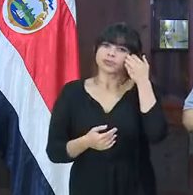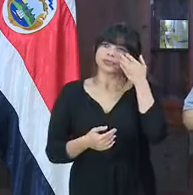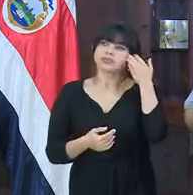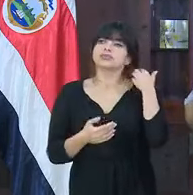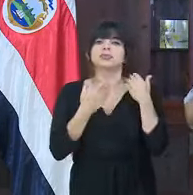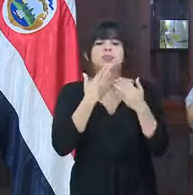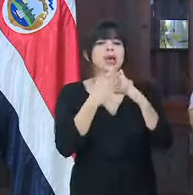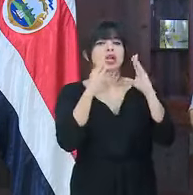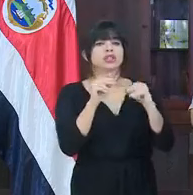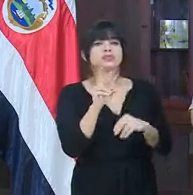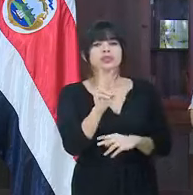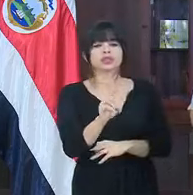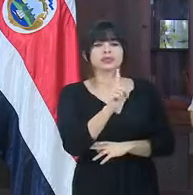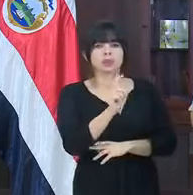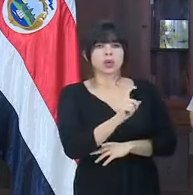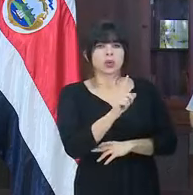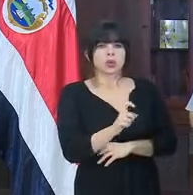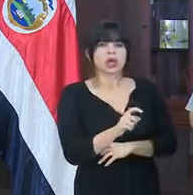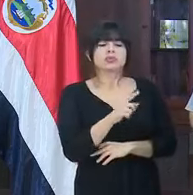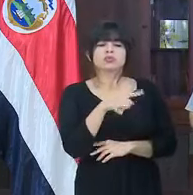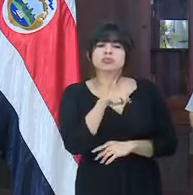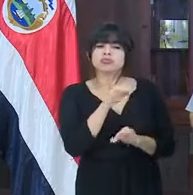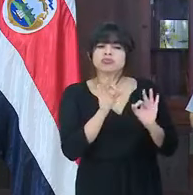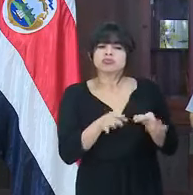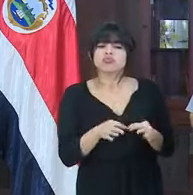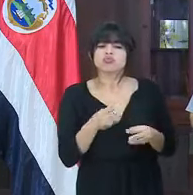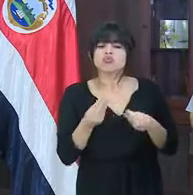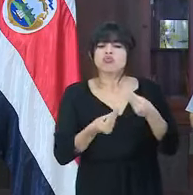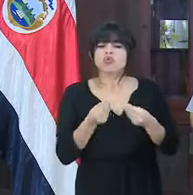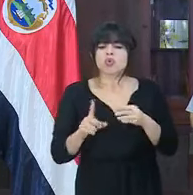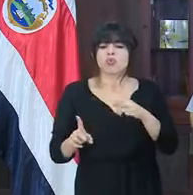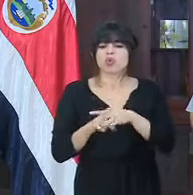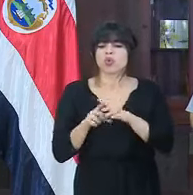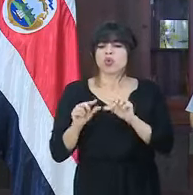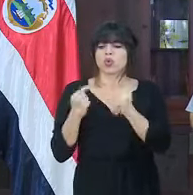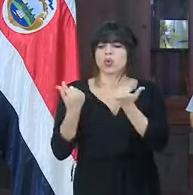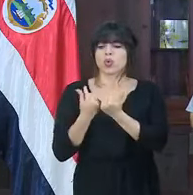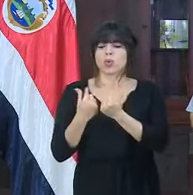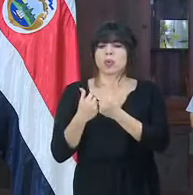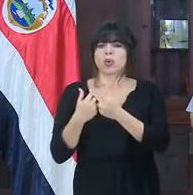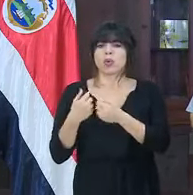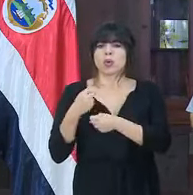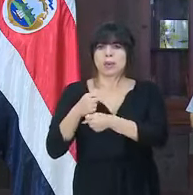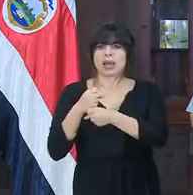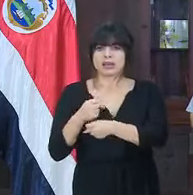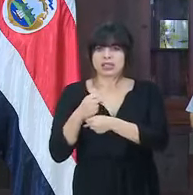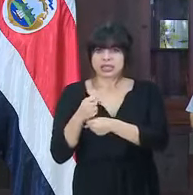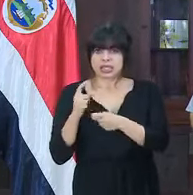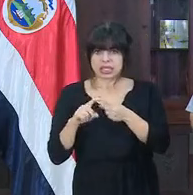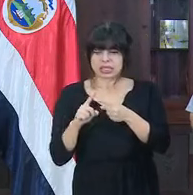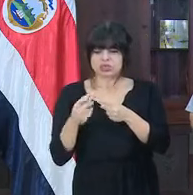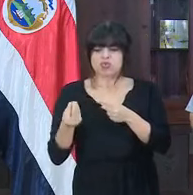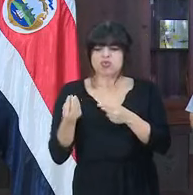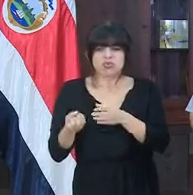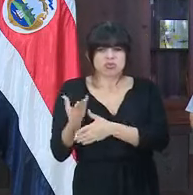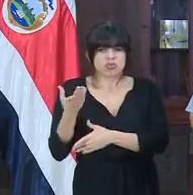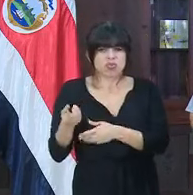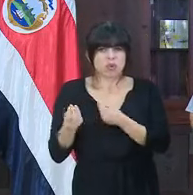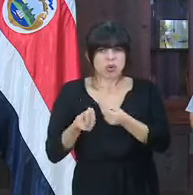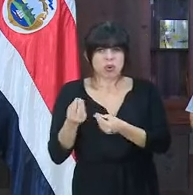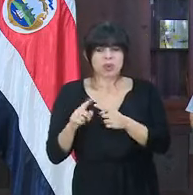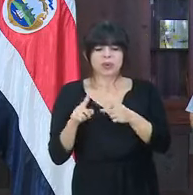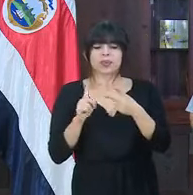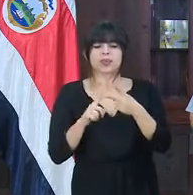Michael, buenas noches. Dos consultas. ¿Han determinado cómo se formó este grupo de manifestantes? Uh-huh. Y la otra, ¿qué tipo de